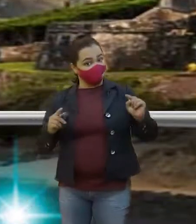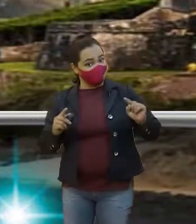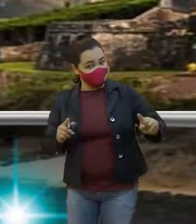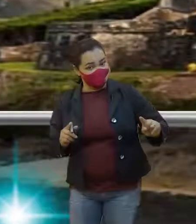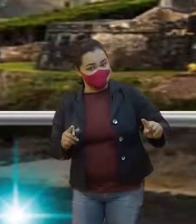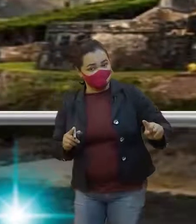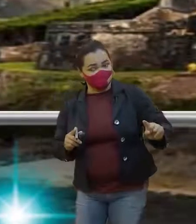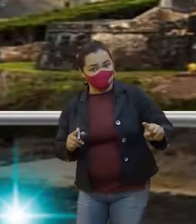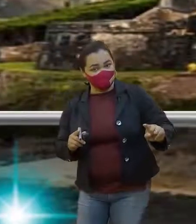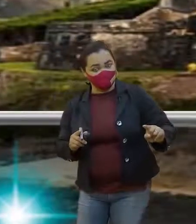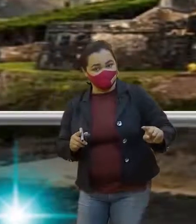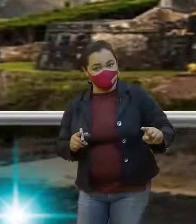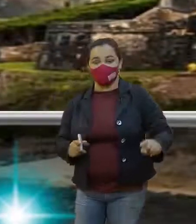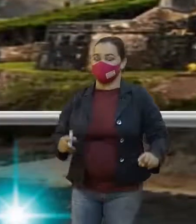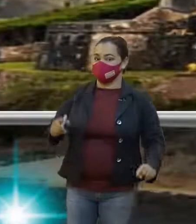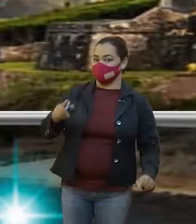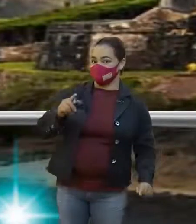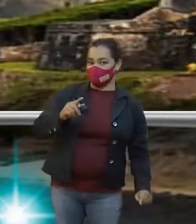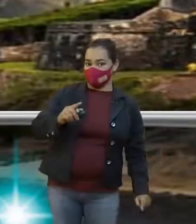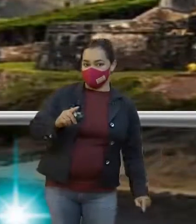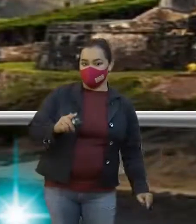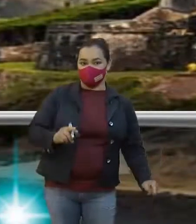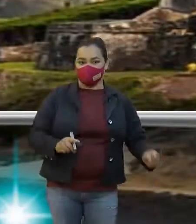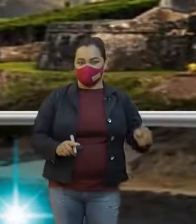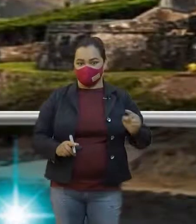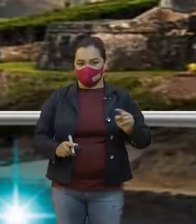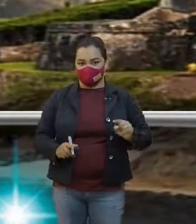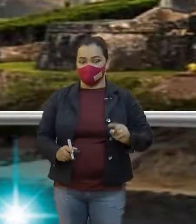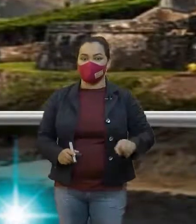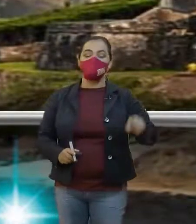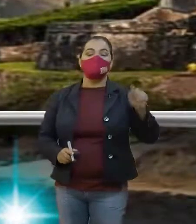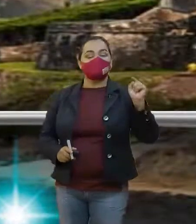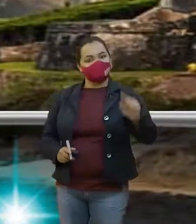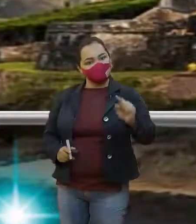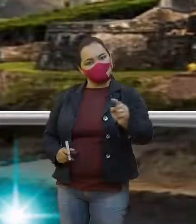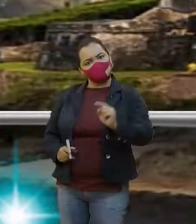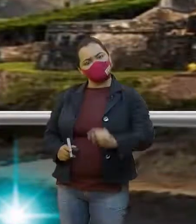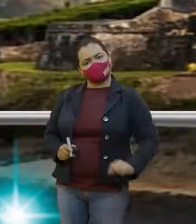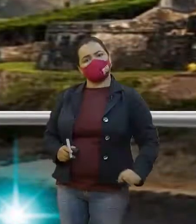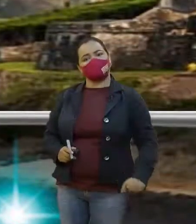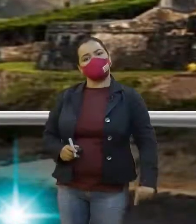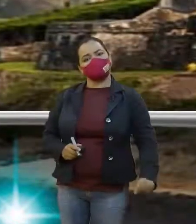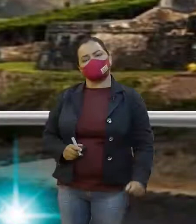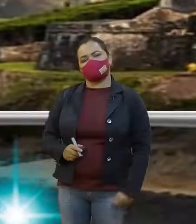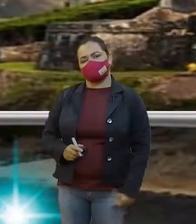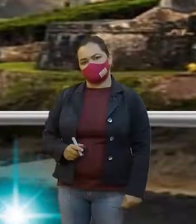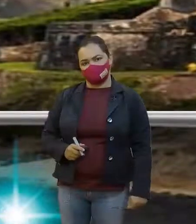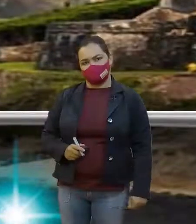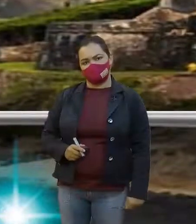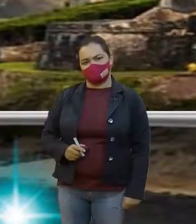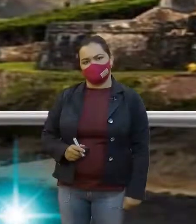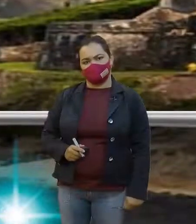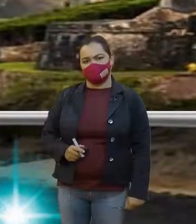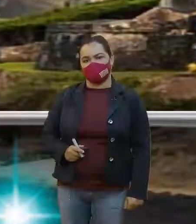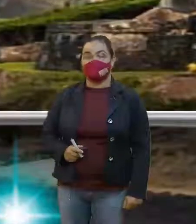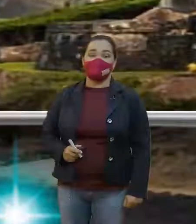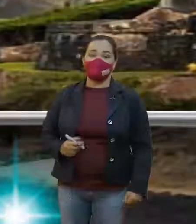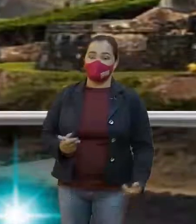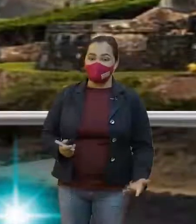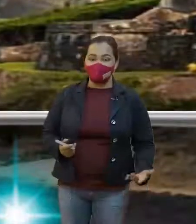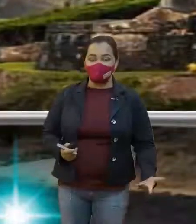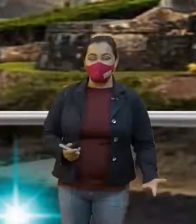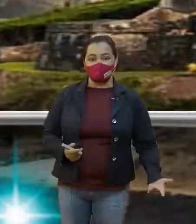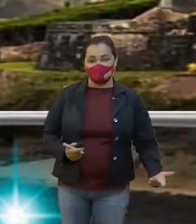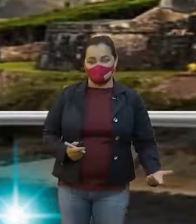eu esqueci de falar na última aula, mas não vou esquecer porque eu vou falar logo agora. Deixem seus recadinhos no YouTube pra gente, galera. A